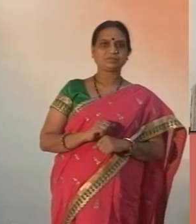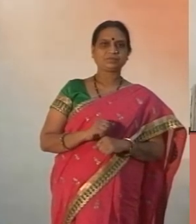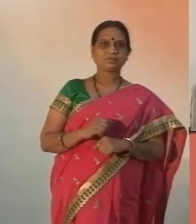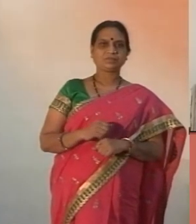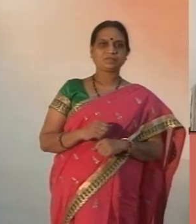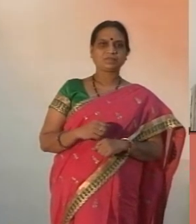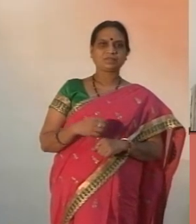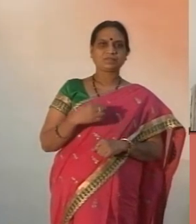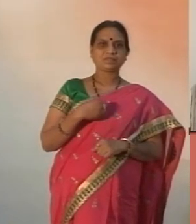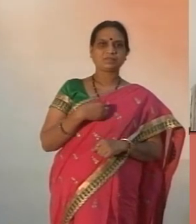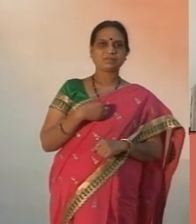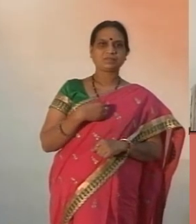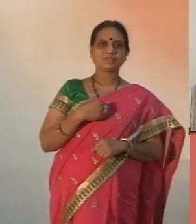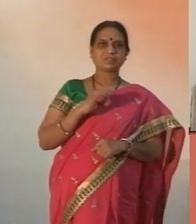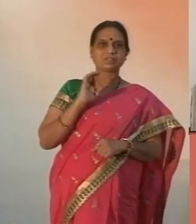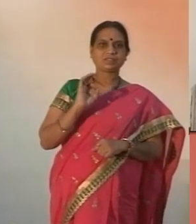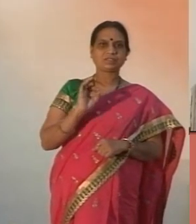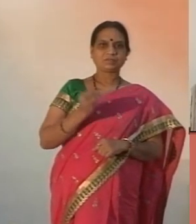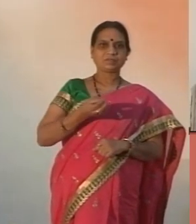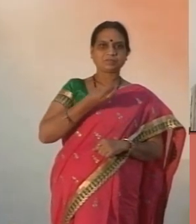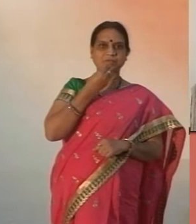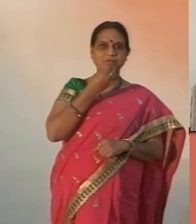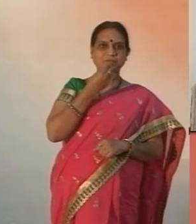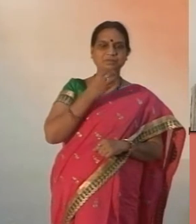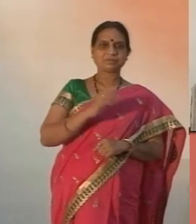हमें स्वस्थ भोजन,